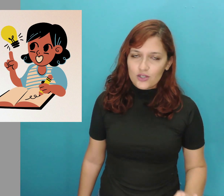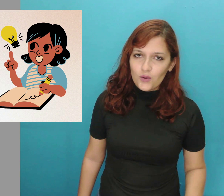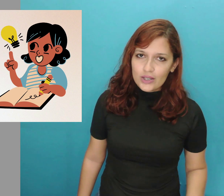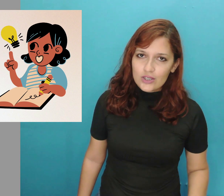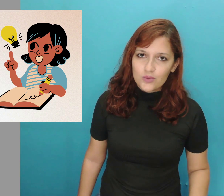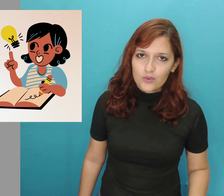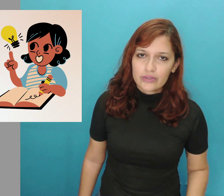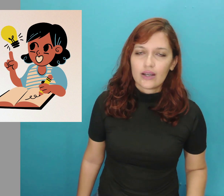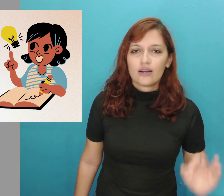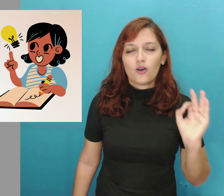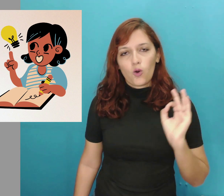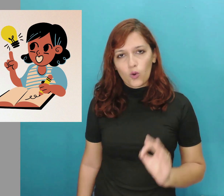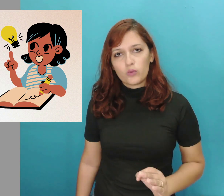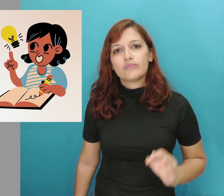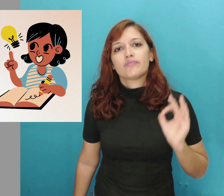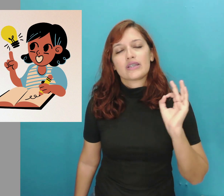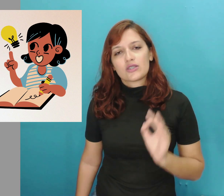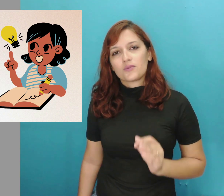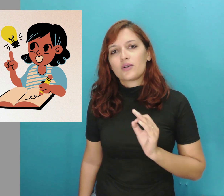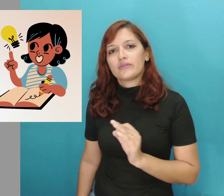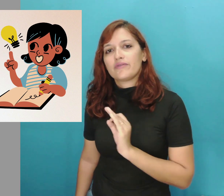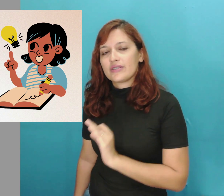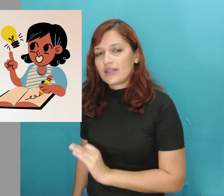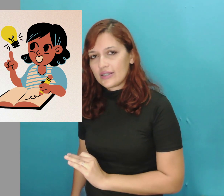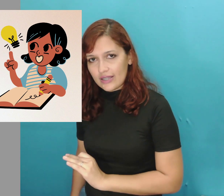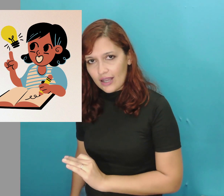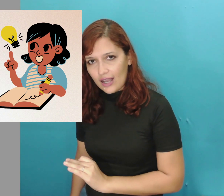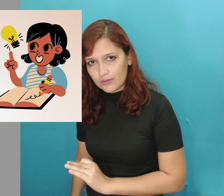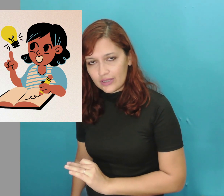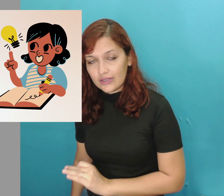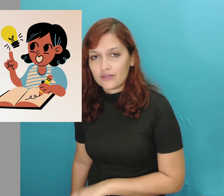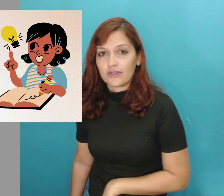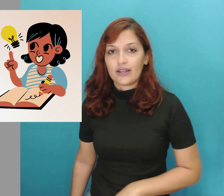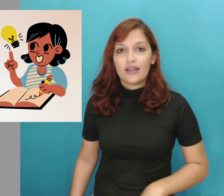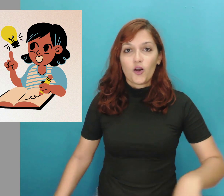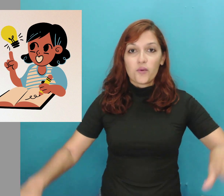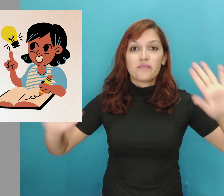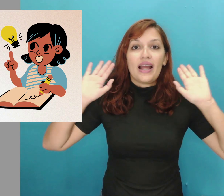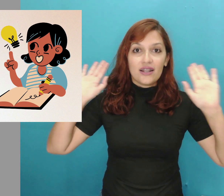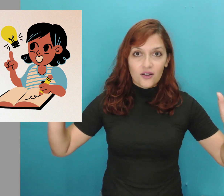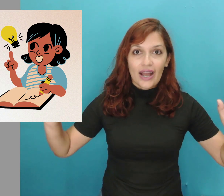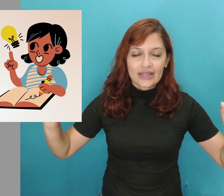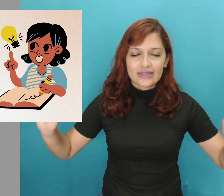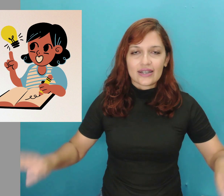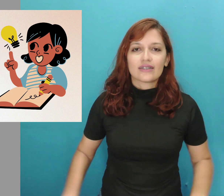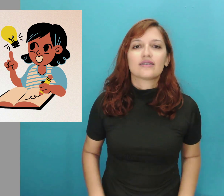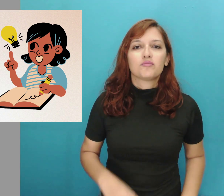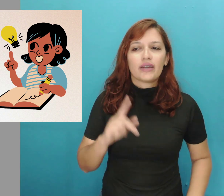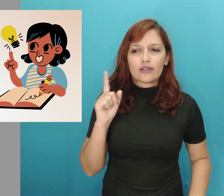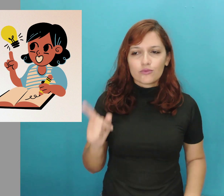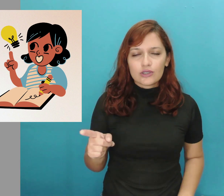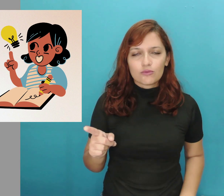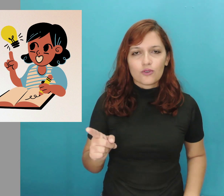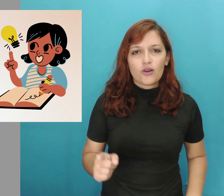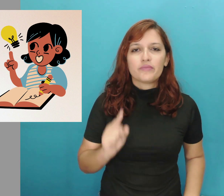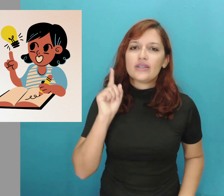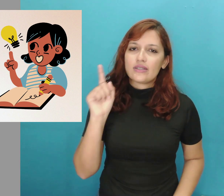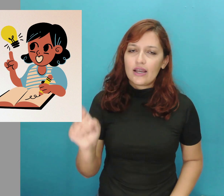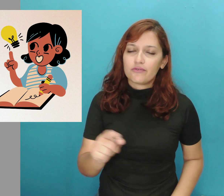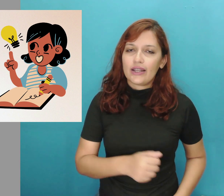pessoa surda ou pessoa com deficiência auditiva. Ou melhor ainda, pergunta o nome e se refere a